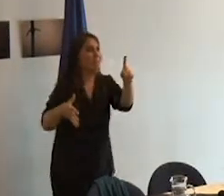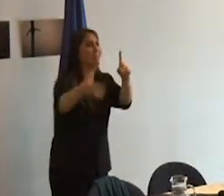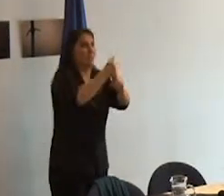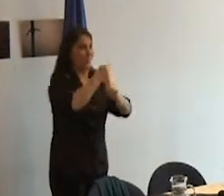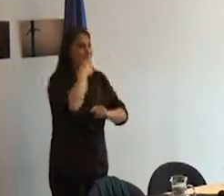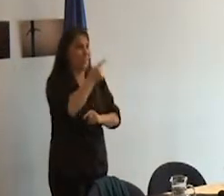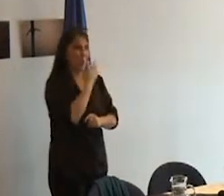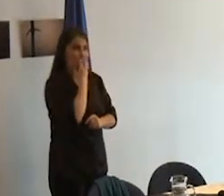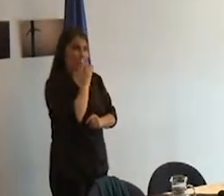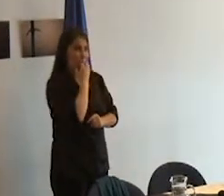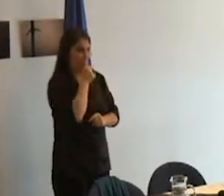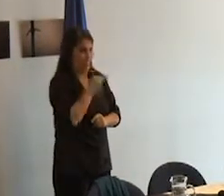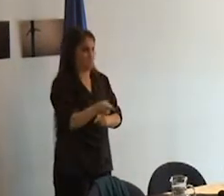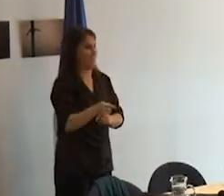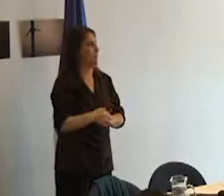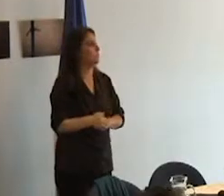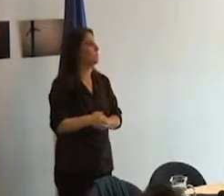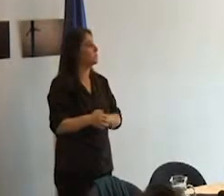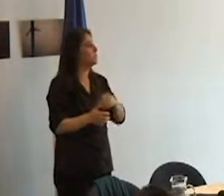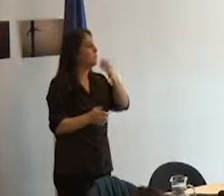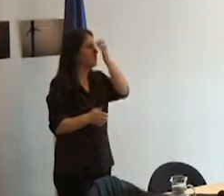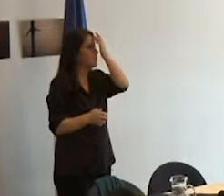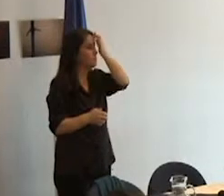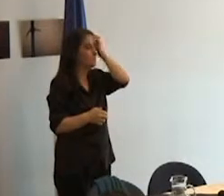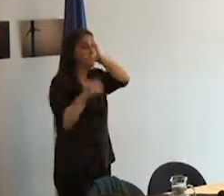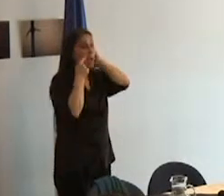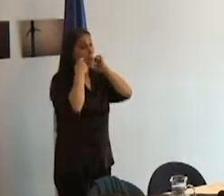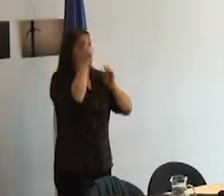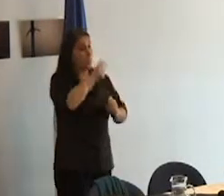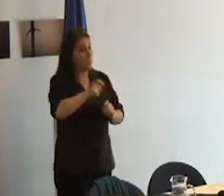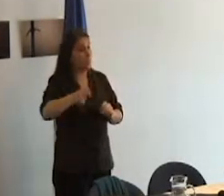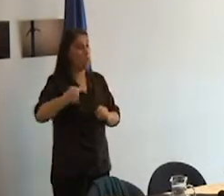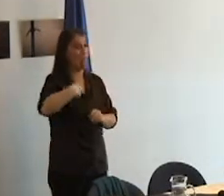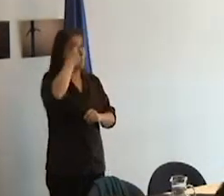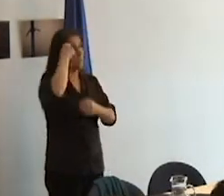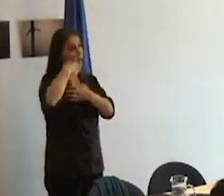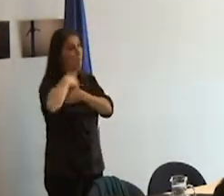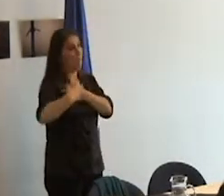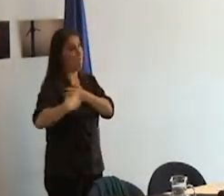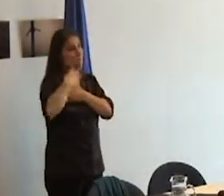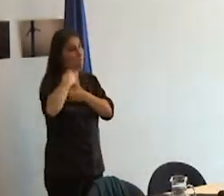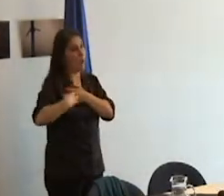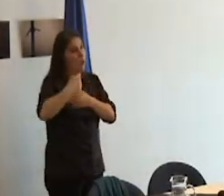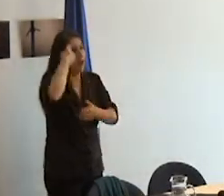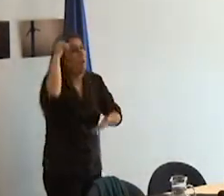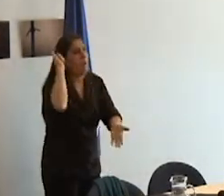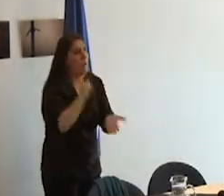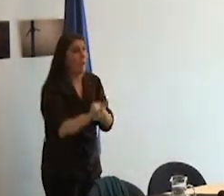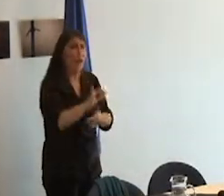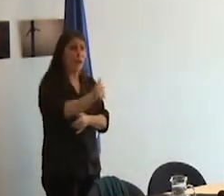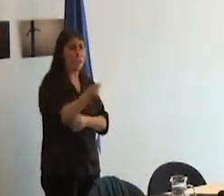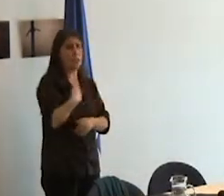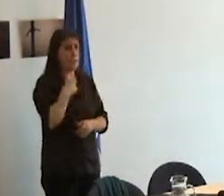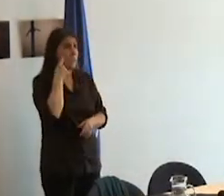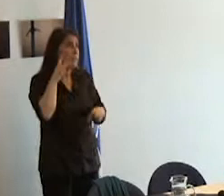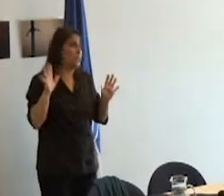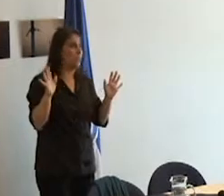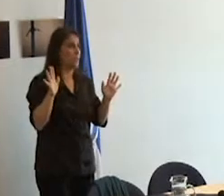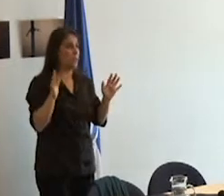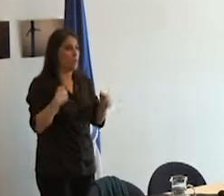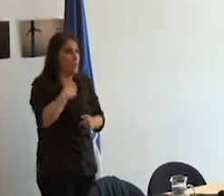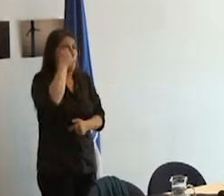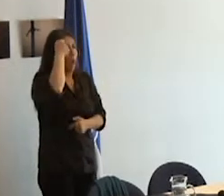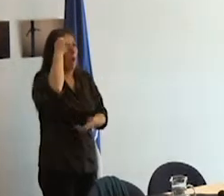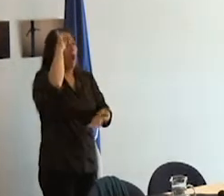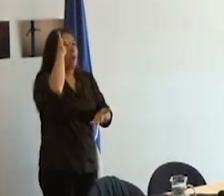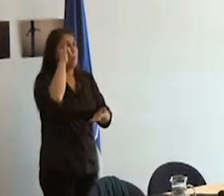afirmó: los inventores de fábulas, que todo lo creemos, nos sentimos con el derecho de